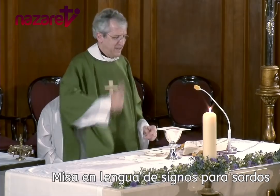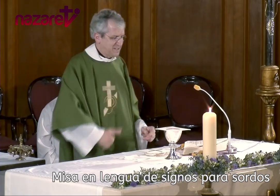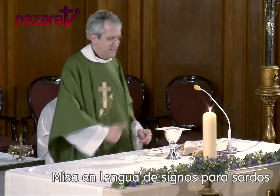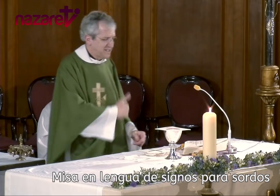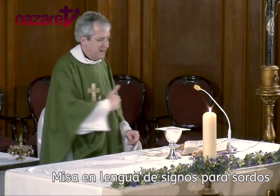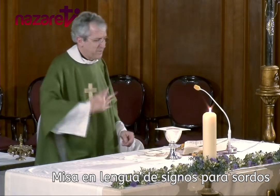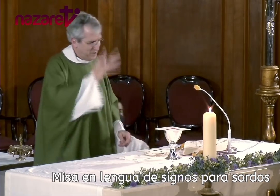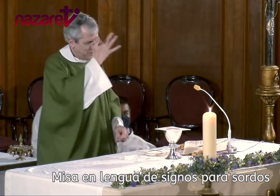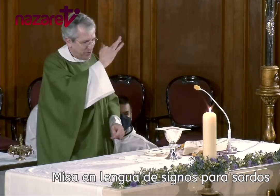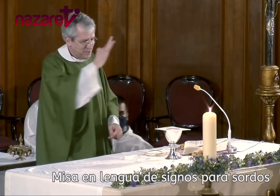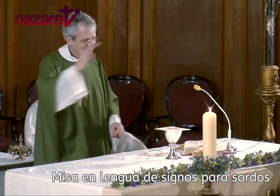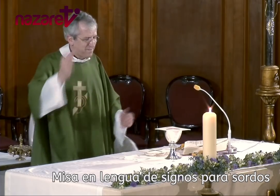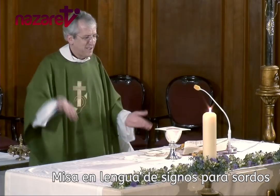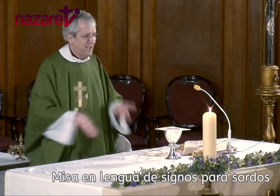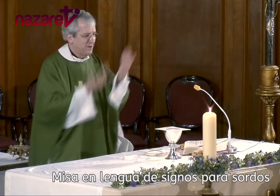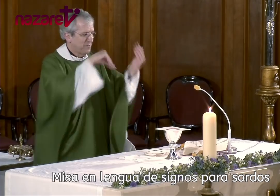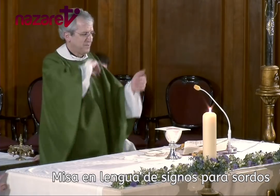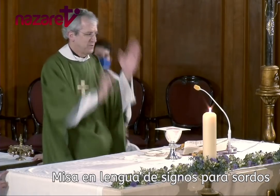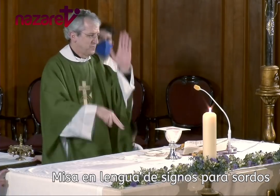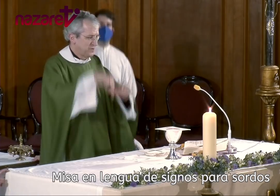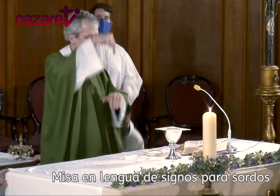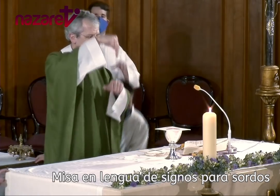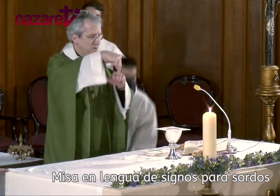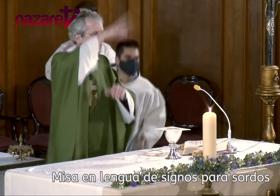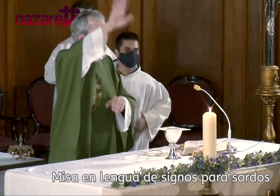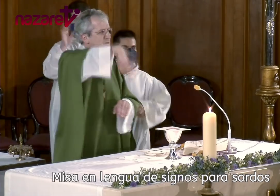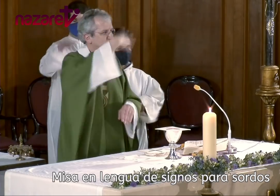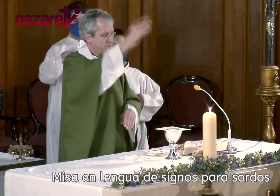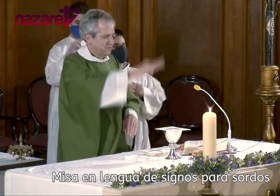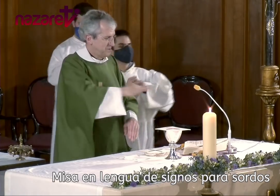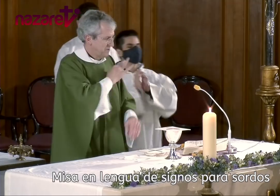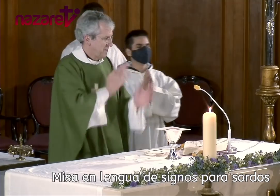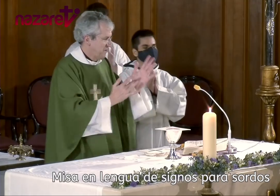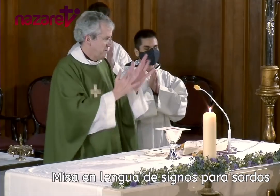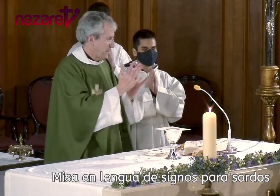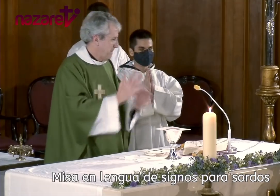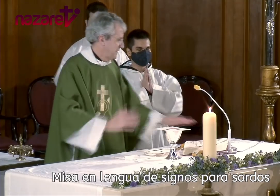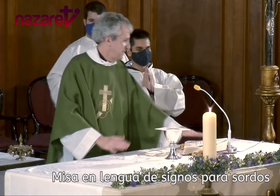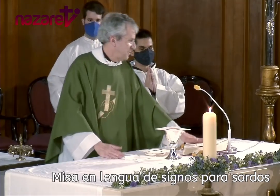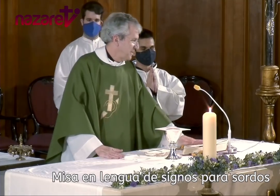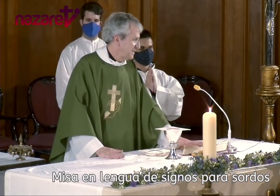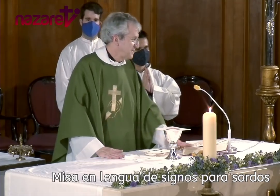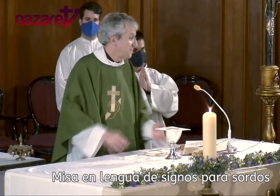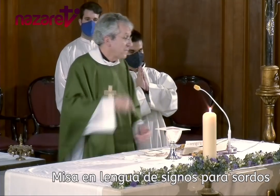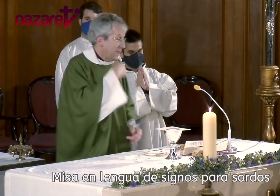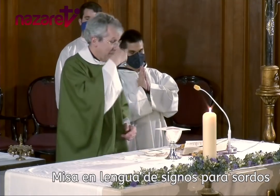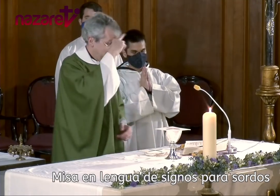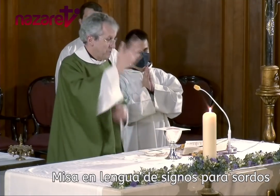Este es el sacramento de nuestra fe. Anunciamos tu muerte, proclamamos tu resurrección. Ven, Señor Jesús. Así pues,